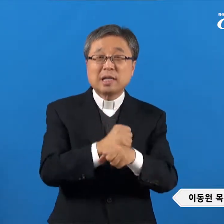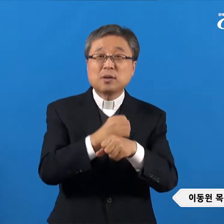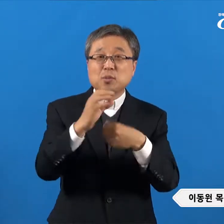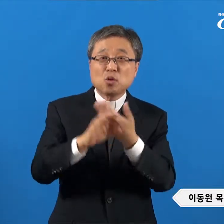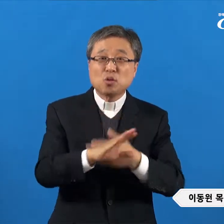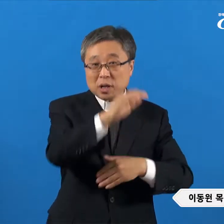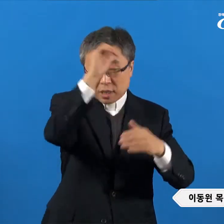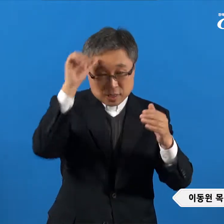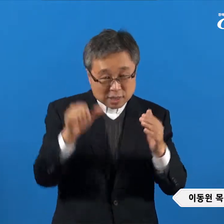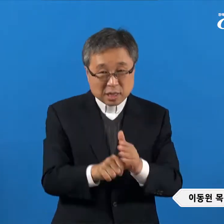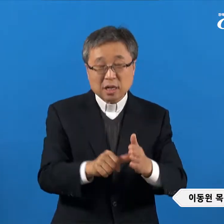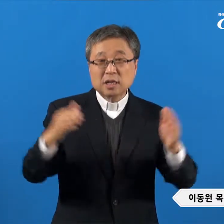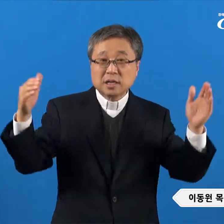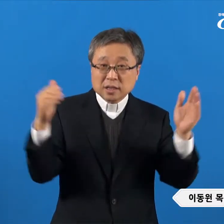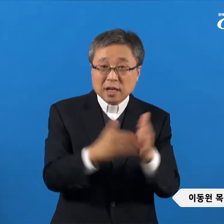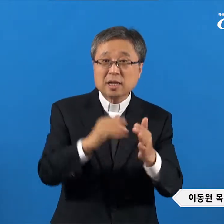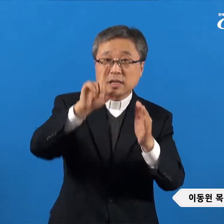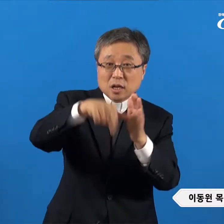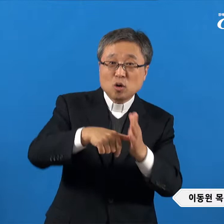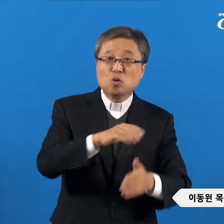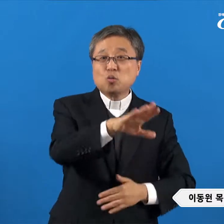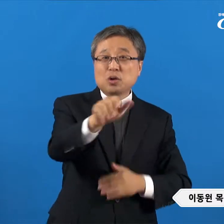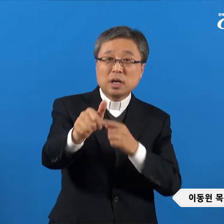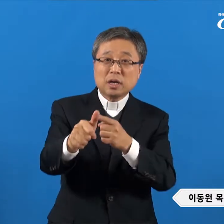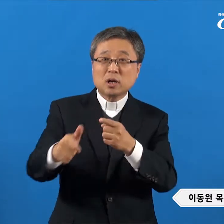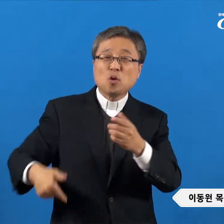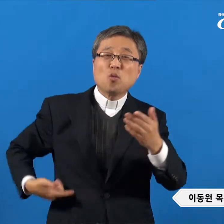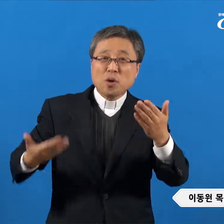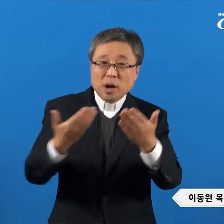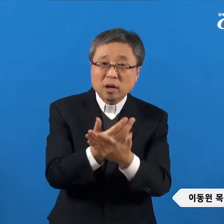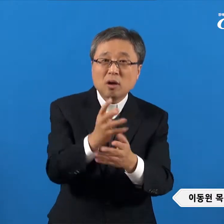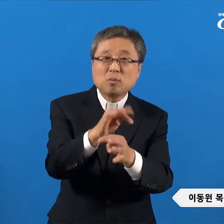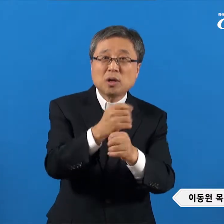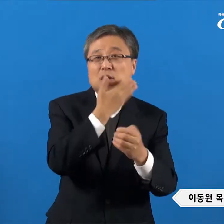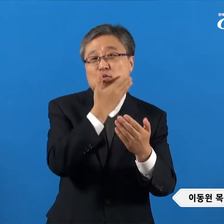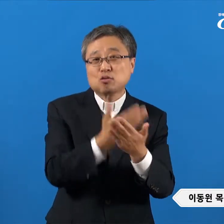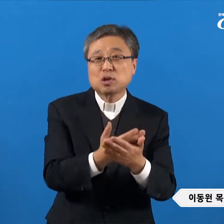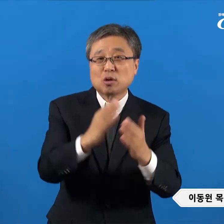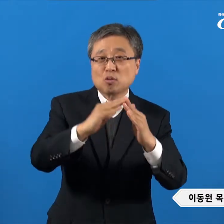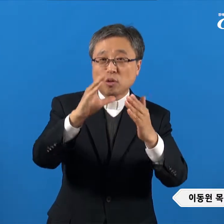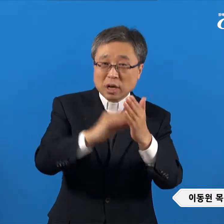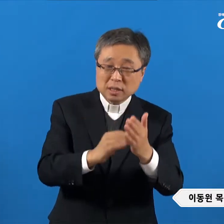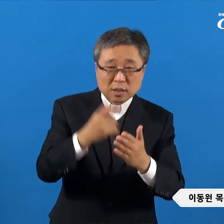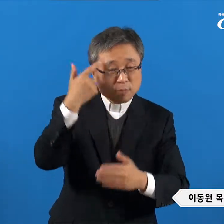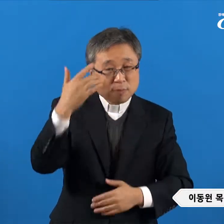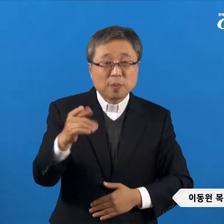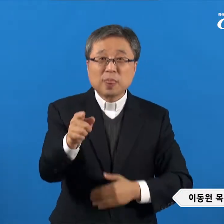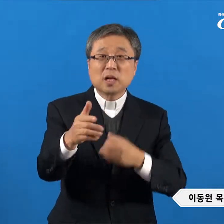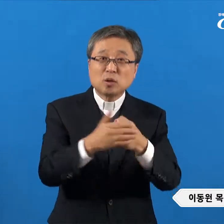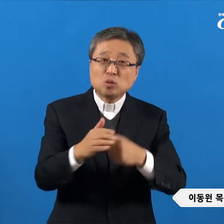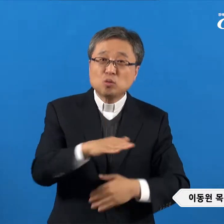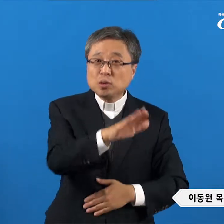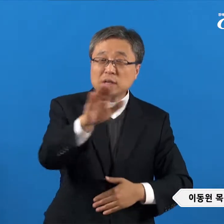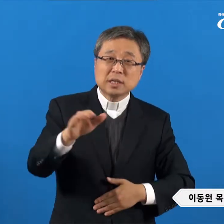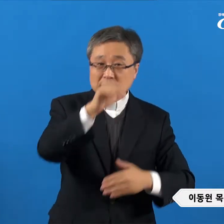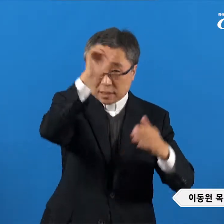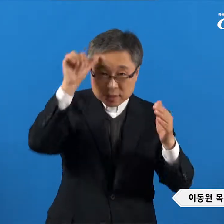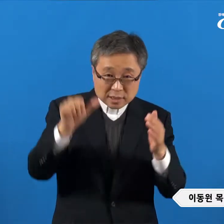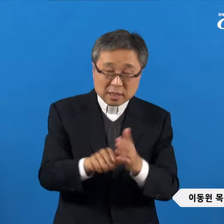순간 우리에게 회개는 얼마나 더 중요한 과제일까요? 그러므로 우리 인생을 결산하는 일에